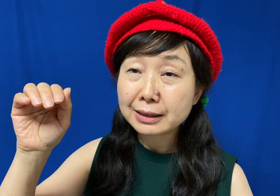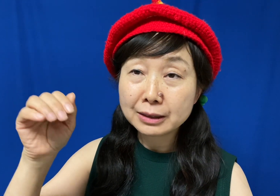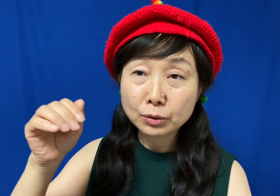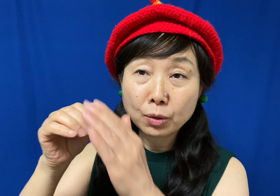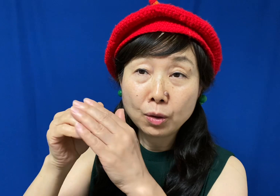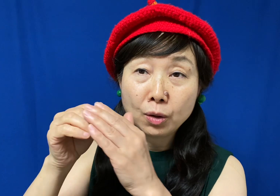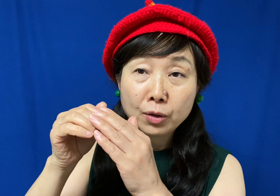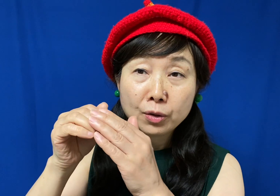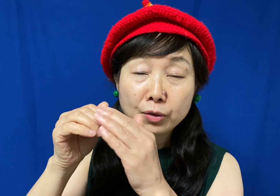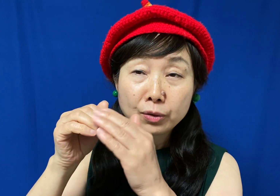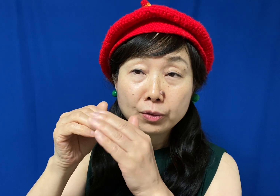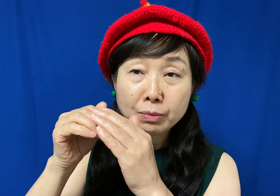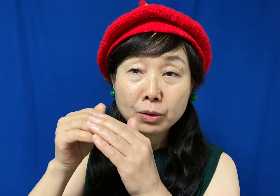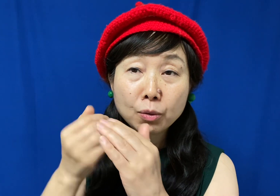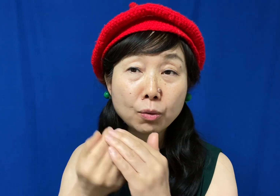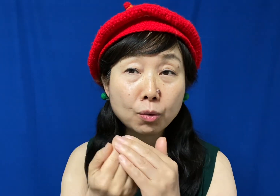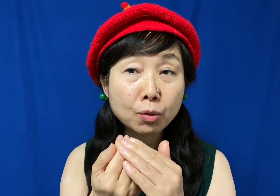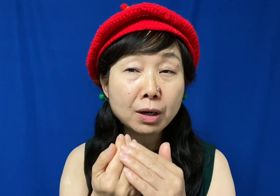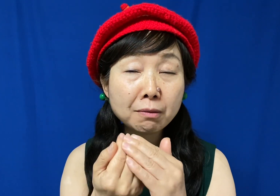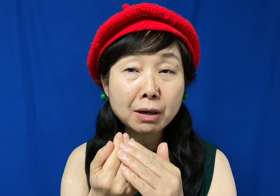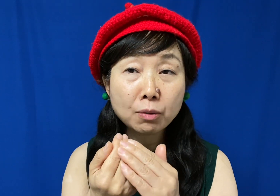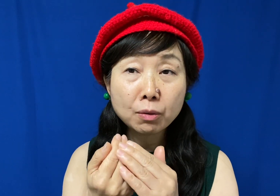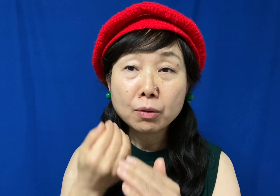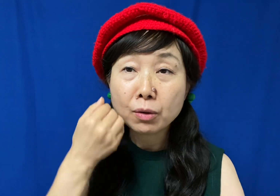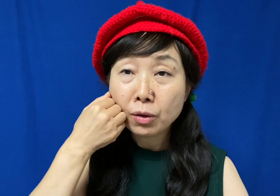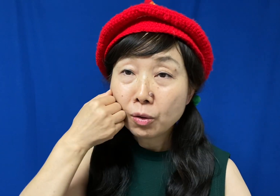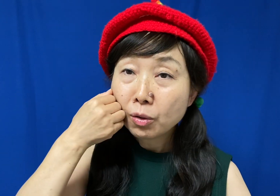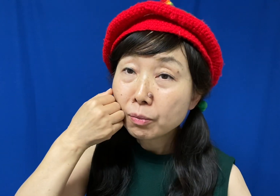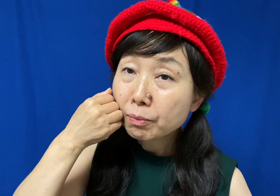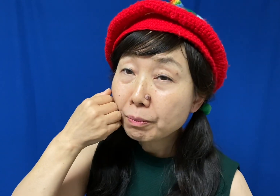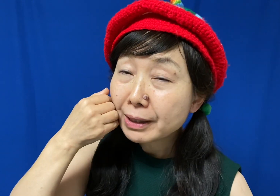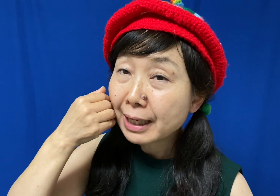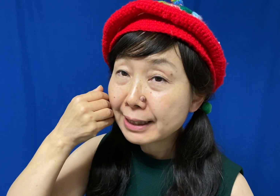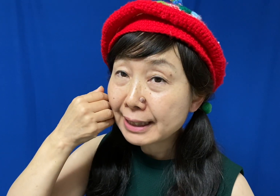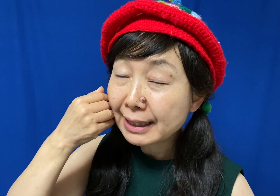の指の甲側をほっぺたに、